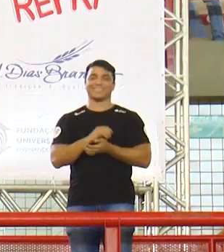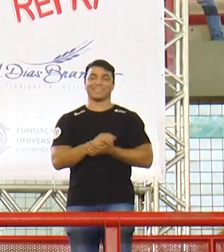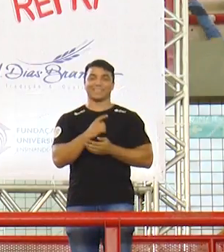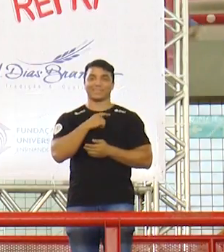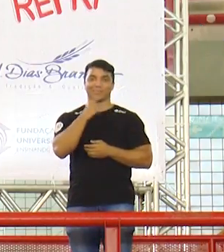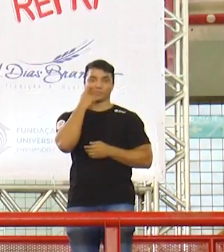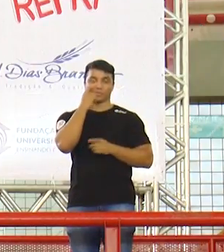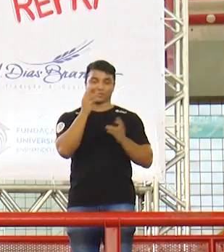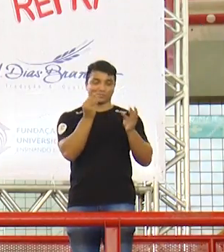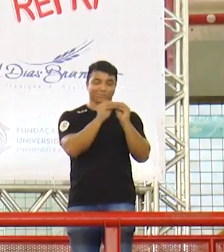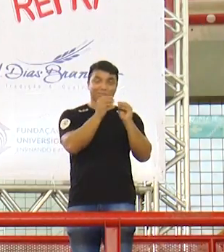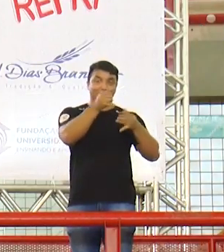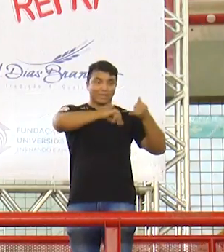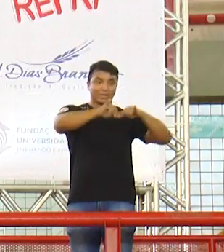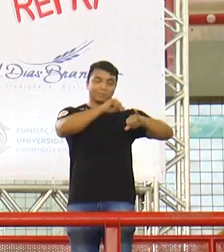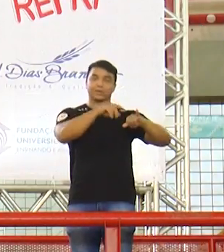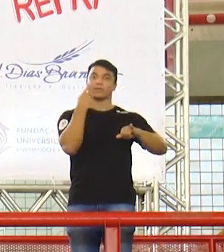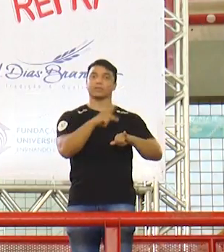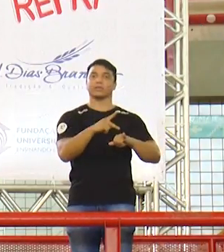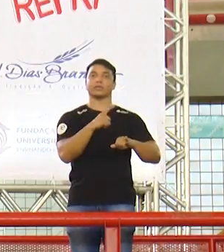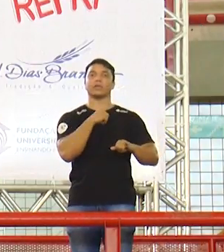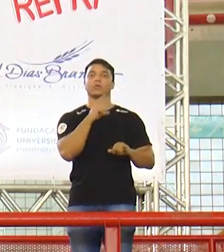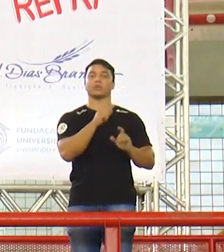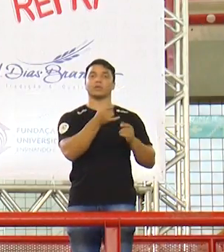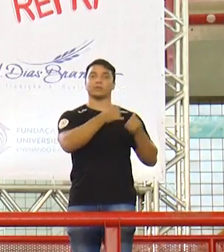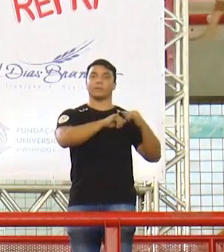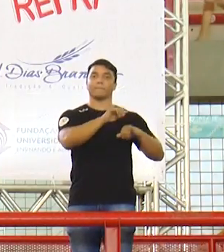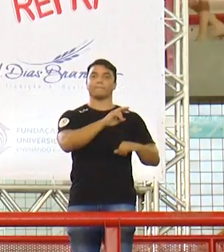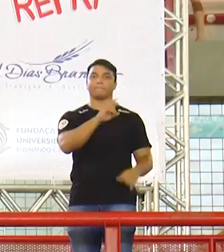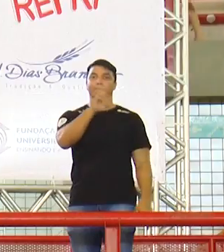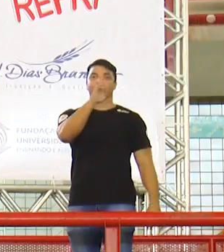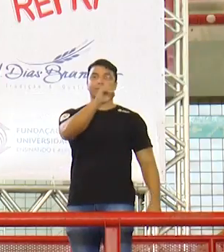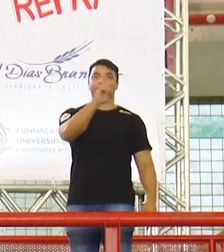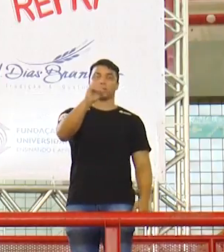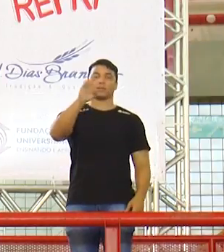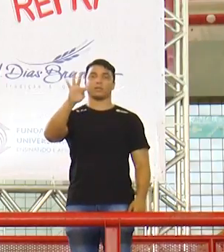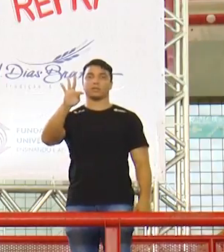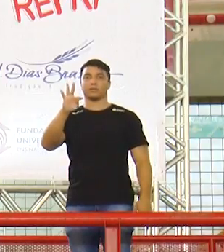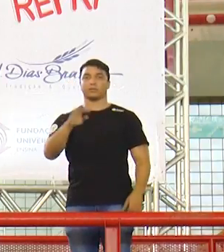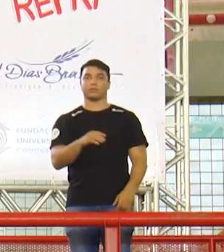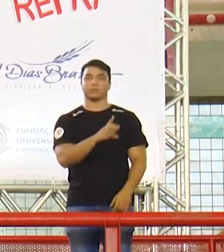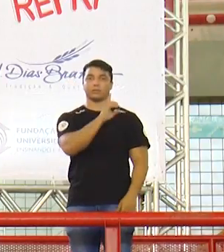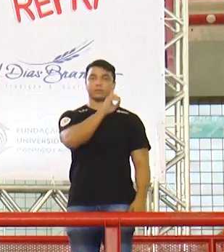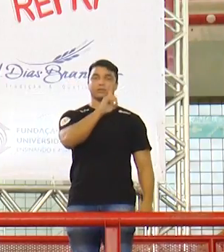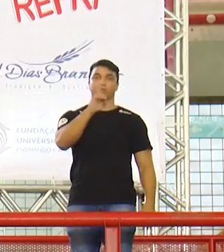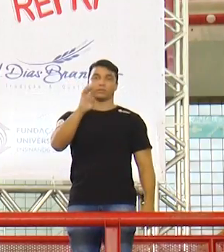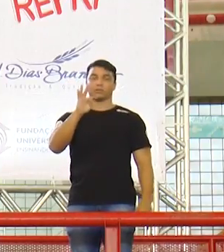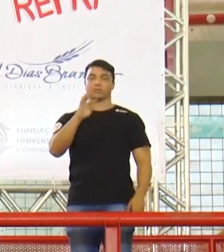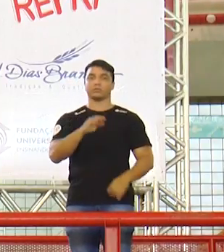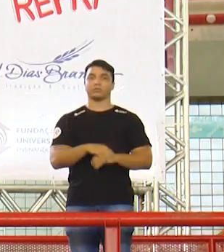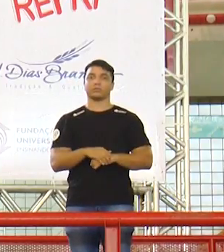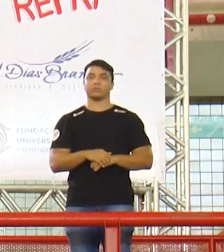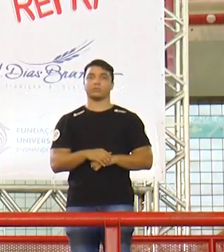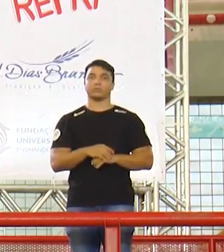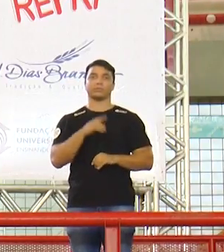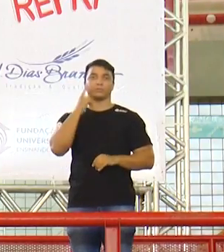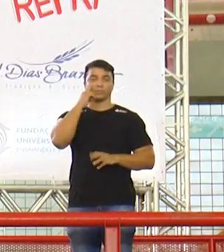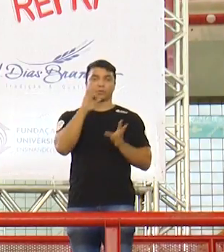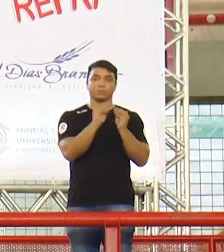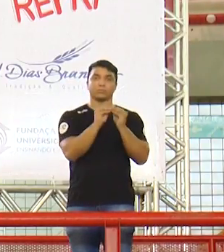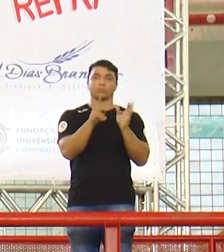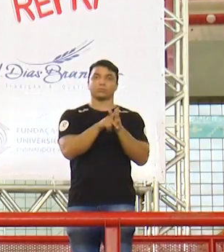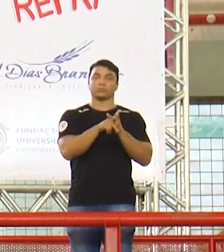a composição química do Baygon. No meio lá tem o DDT, que é uma sigla para a